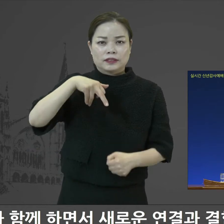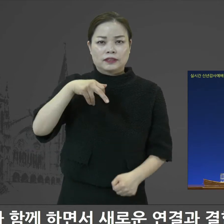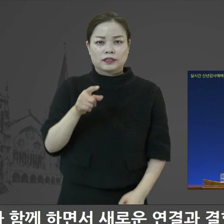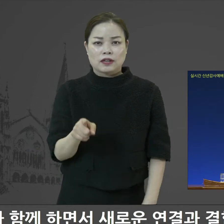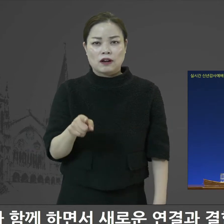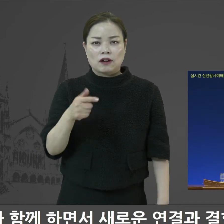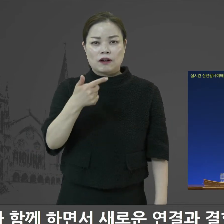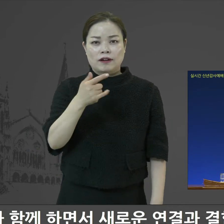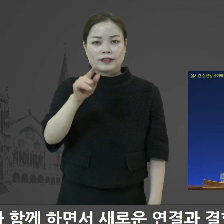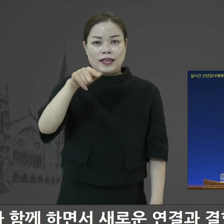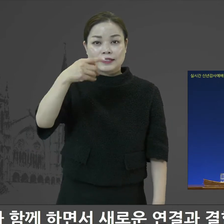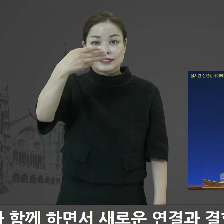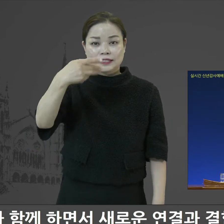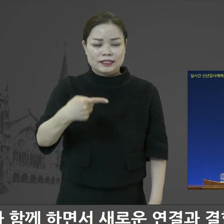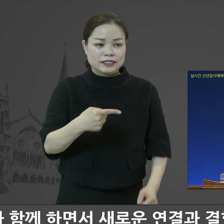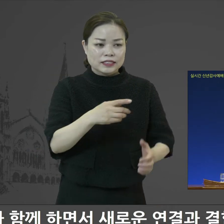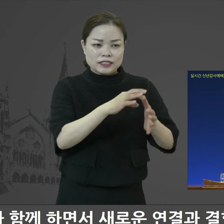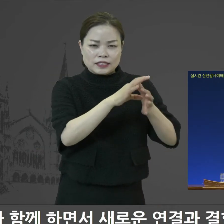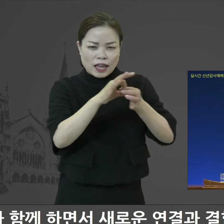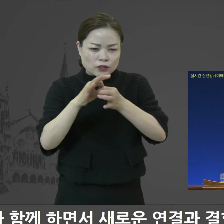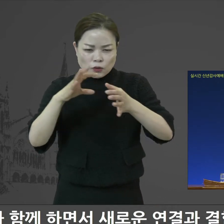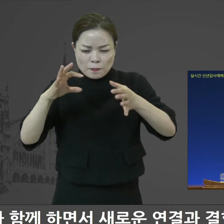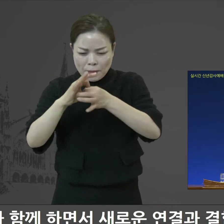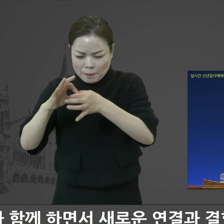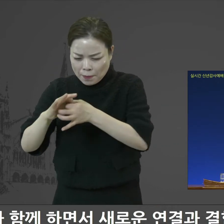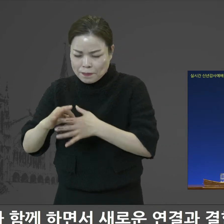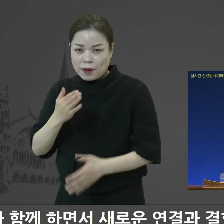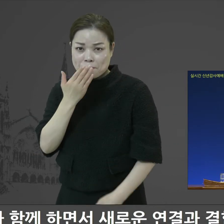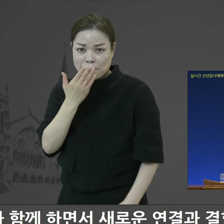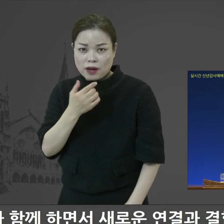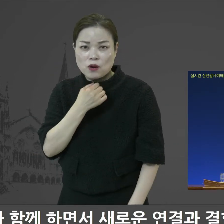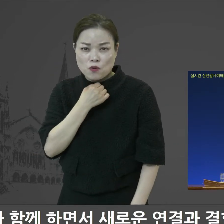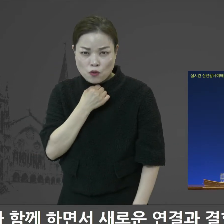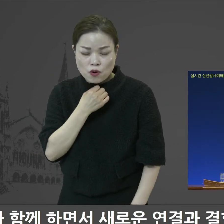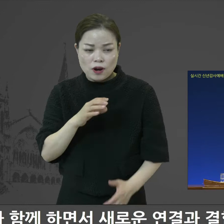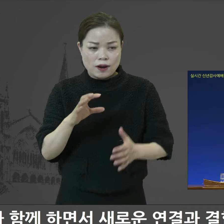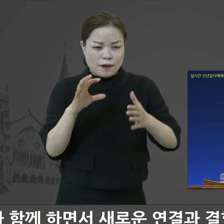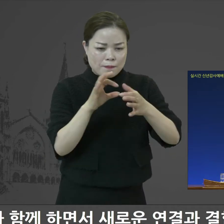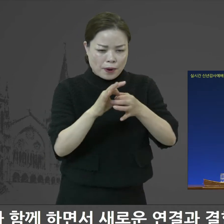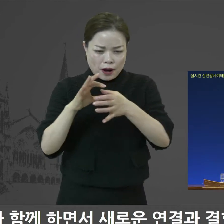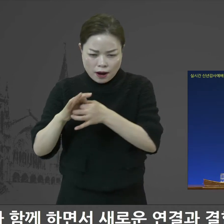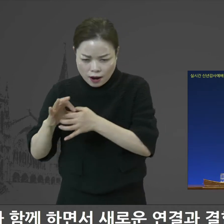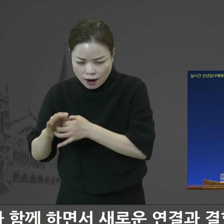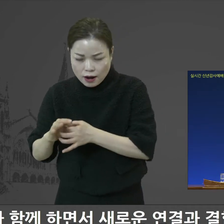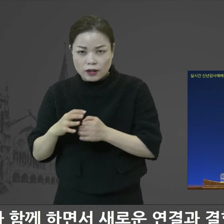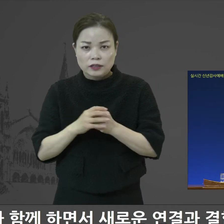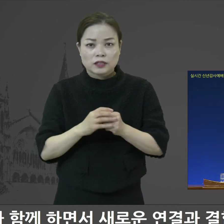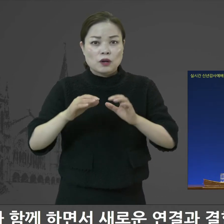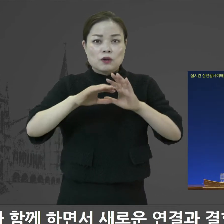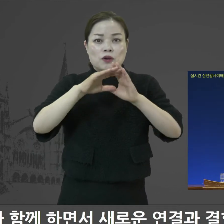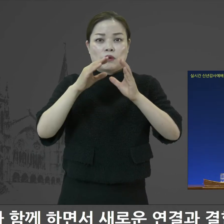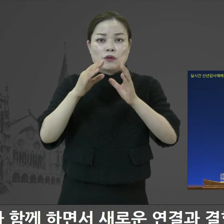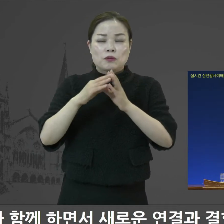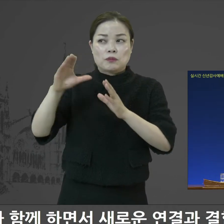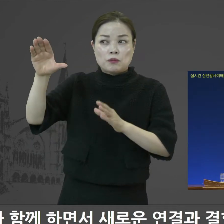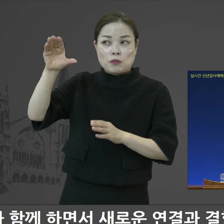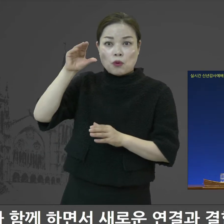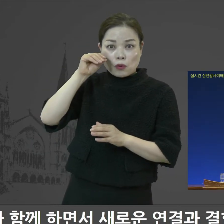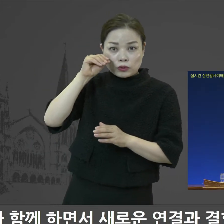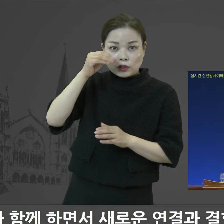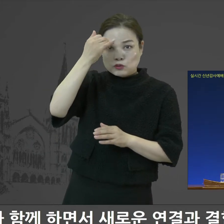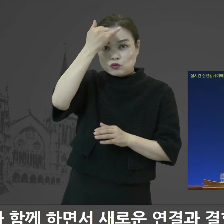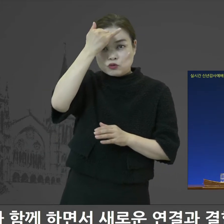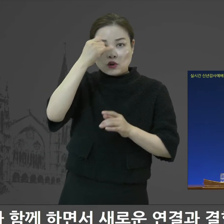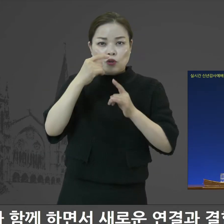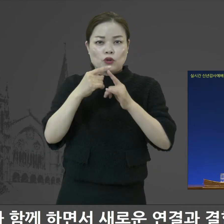주제를 몇 년 동안 우리가 계속 실천해 가기를 원하는데, 이 연결되고 결합되는 connect의 모델을 우리